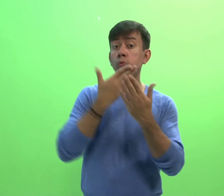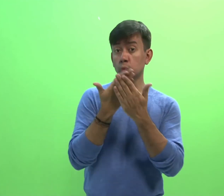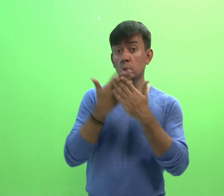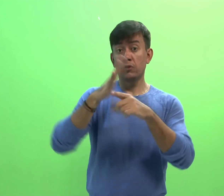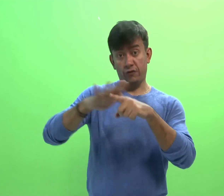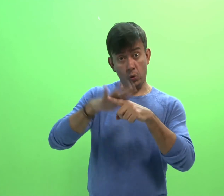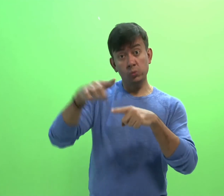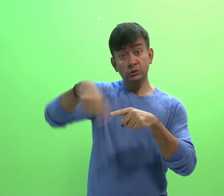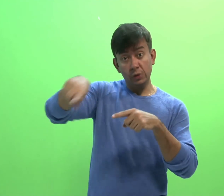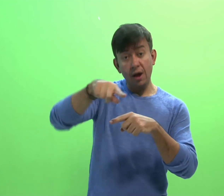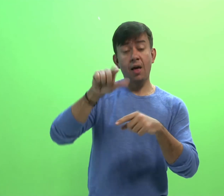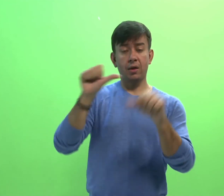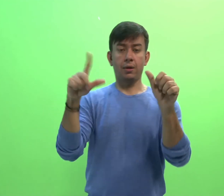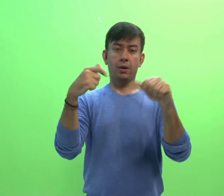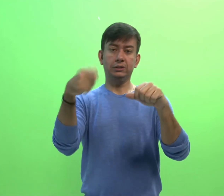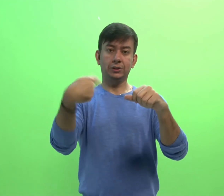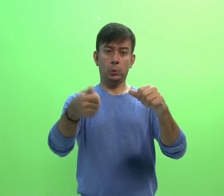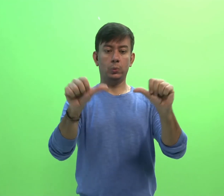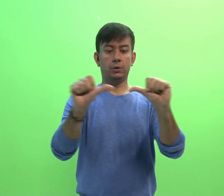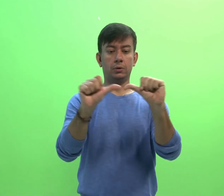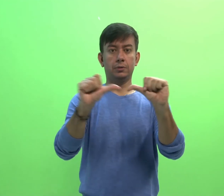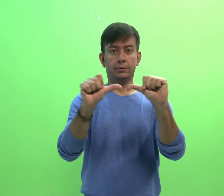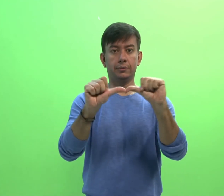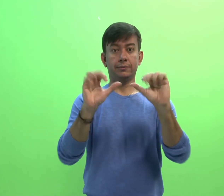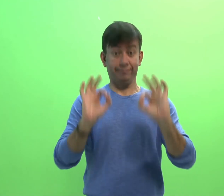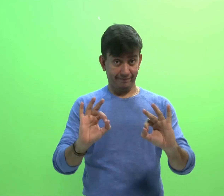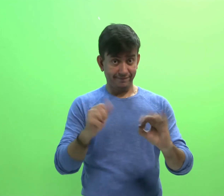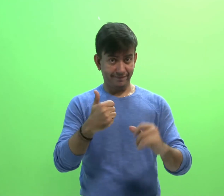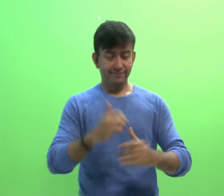Então, a fonologia também pesquisa isso. Este é o sinal para a simetria.